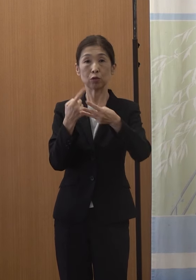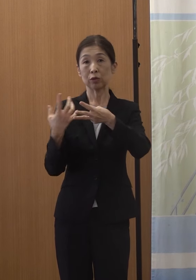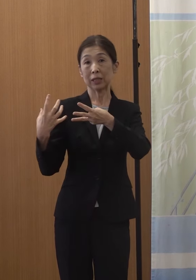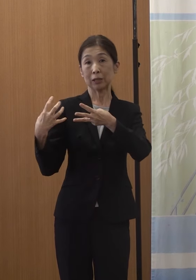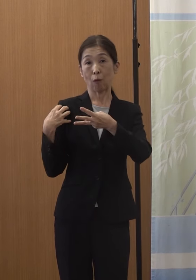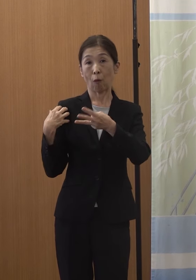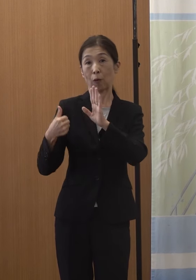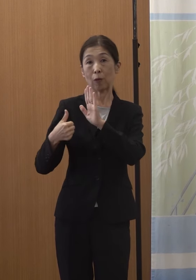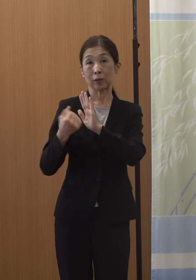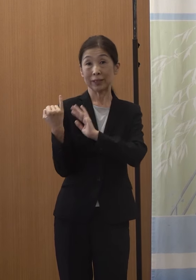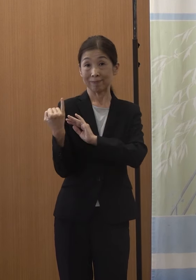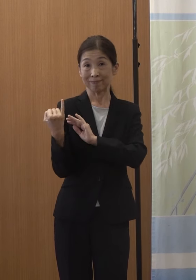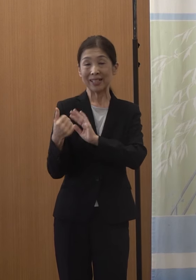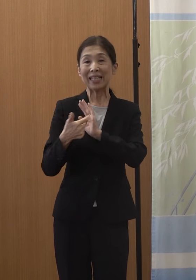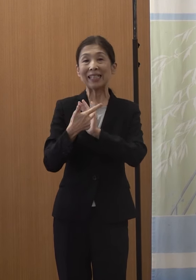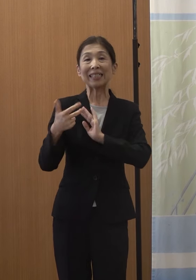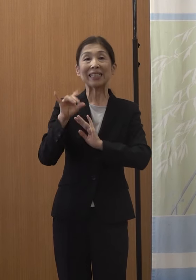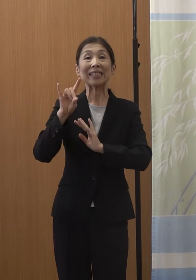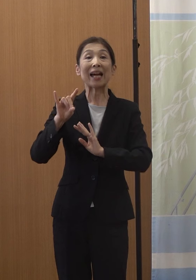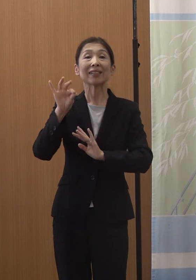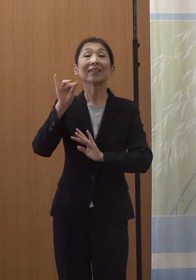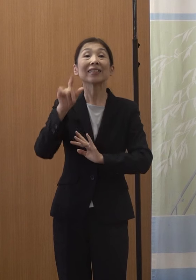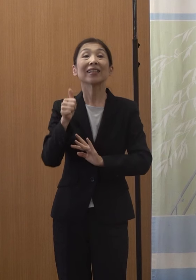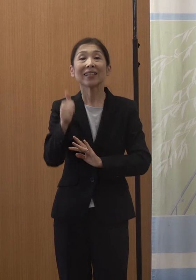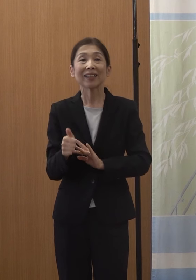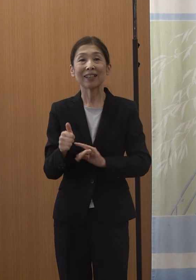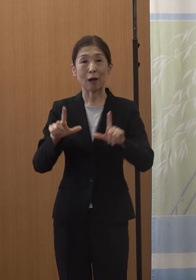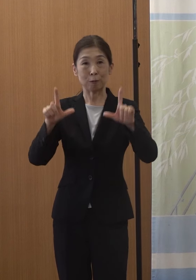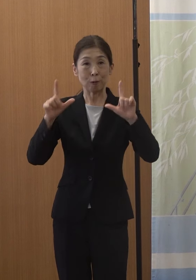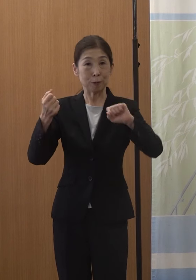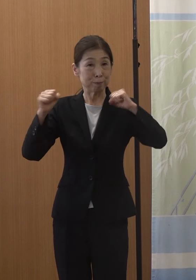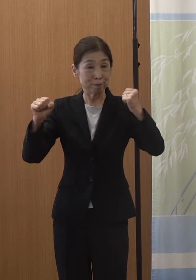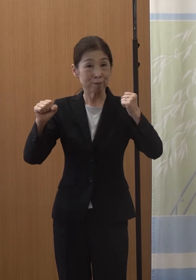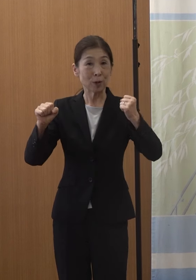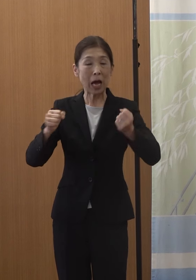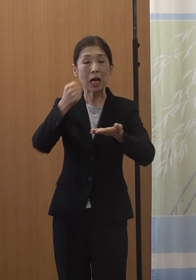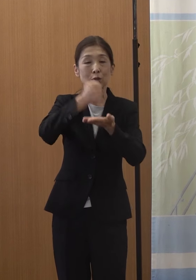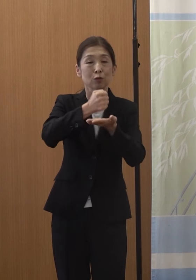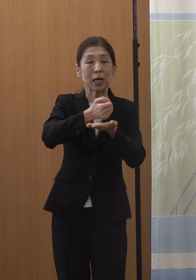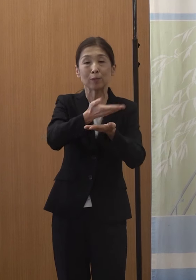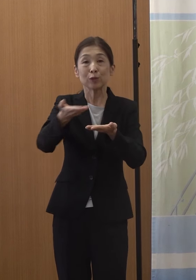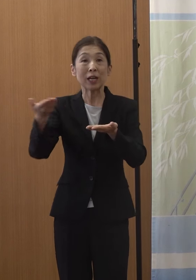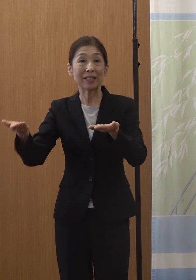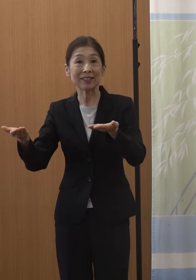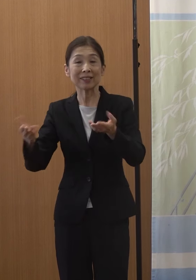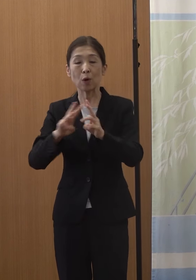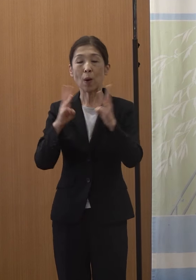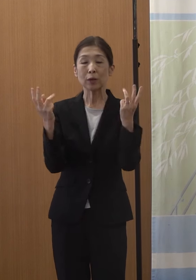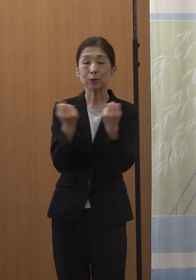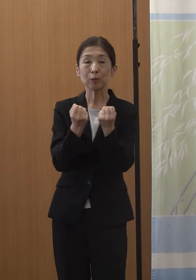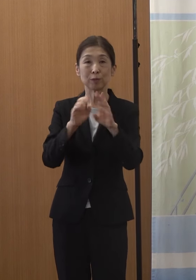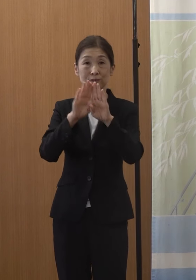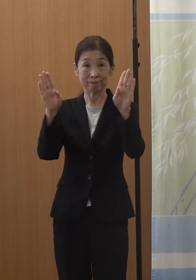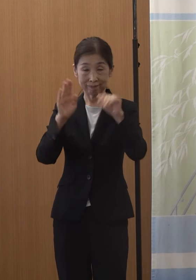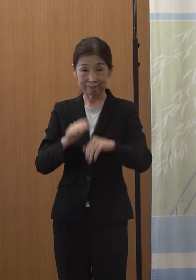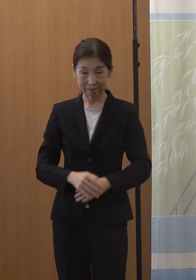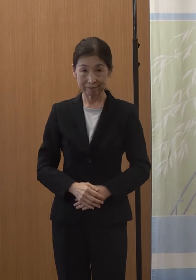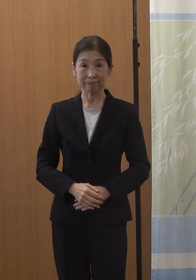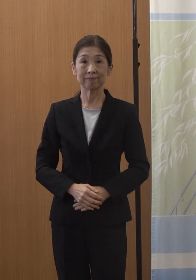ーが登場するショーやスタンプラリーワークショップを実施するものであります。